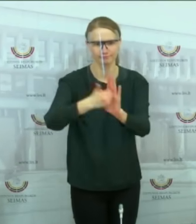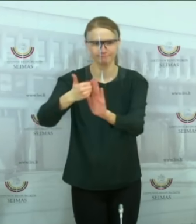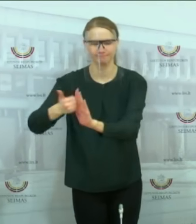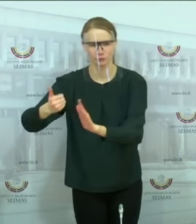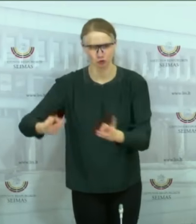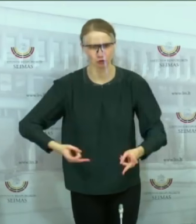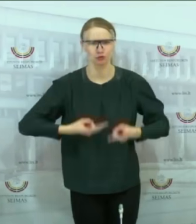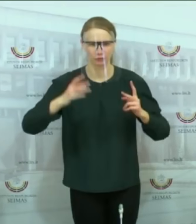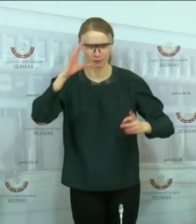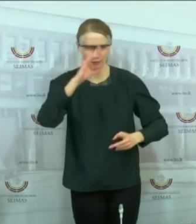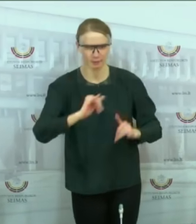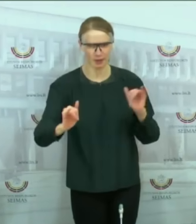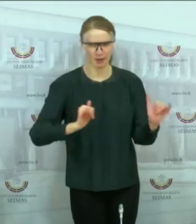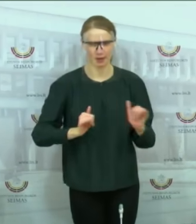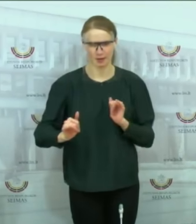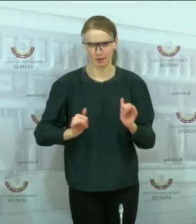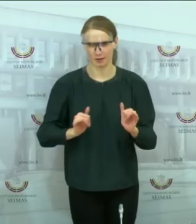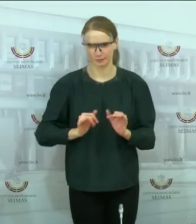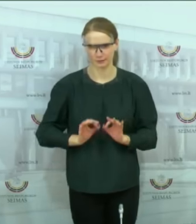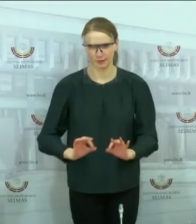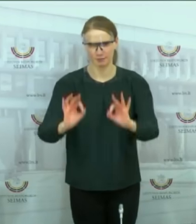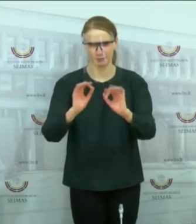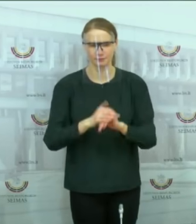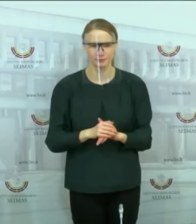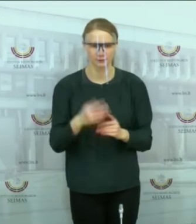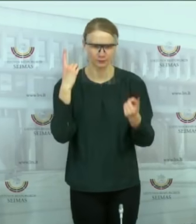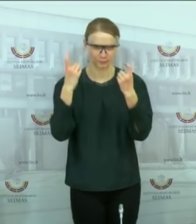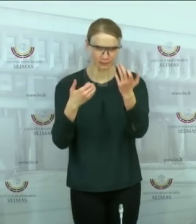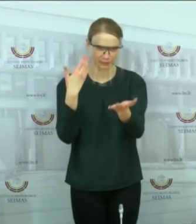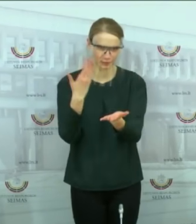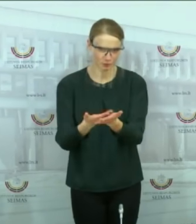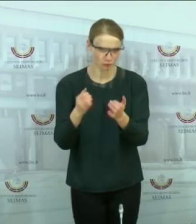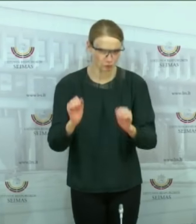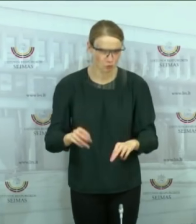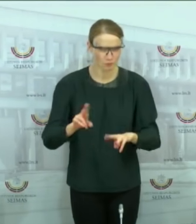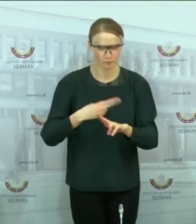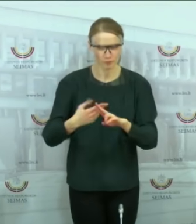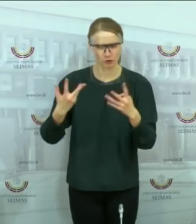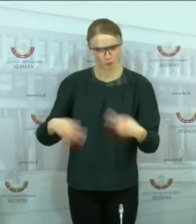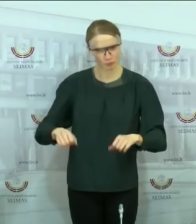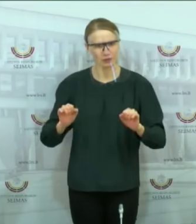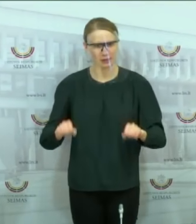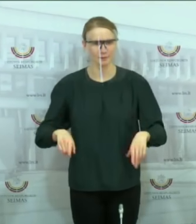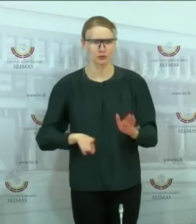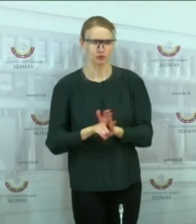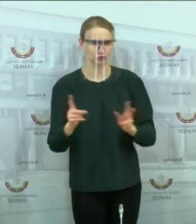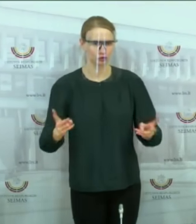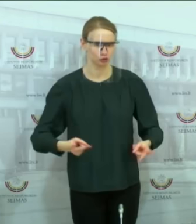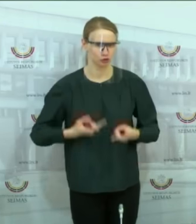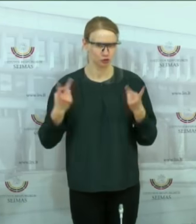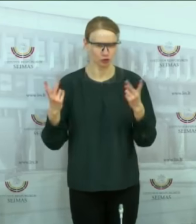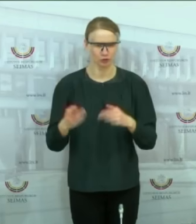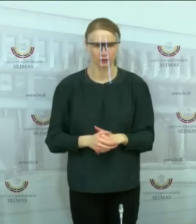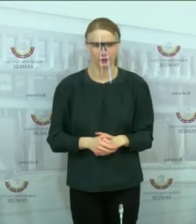dabar jau tas gera žinia sakyti, dalintis su jomis,